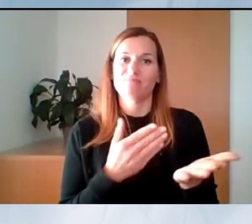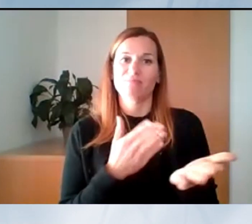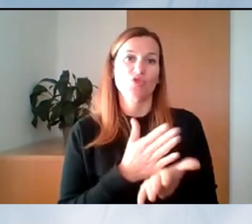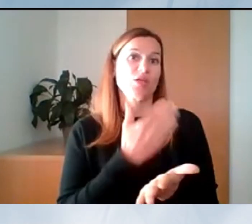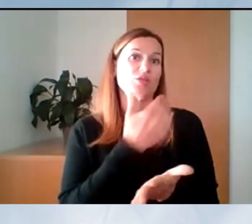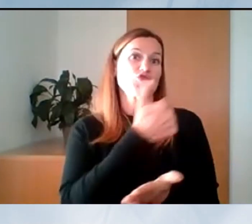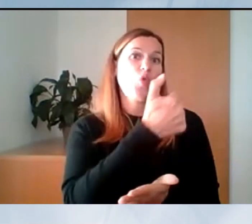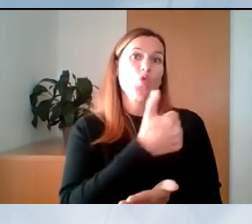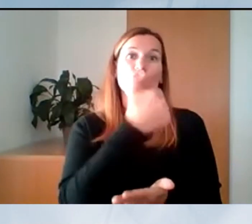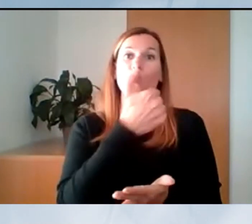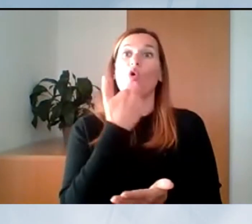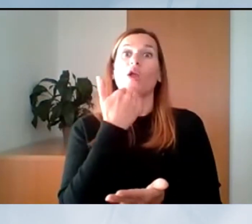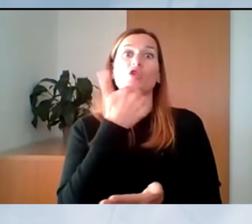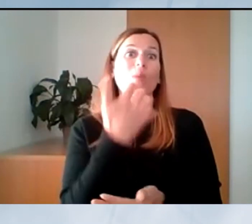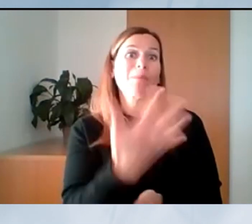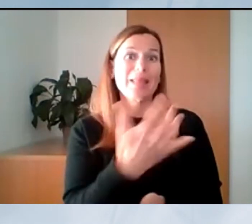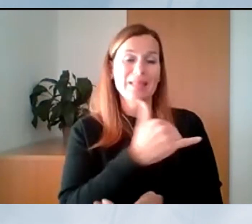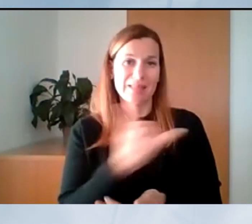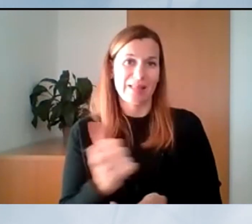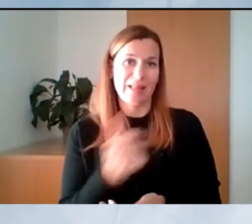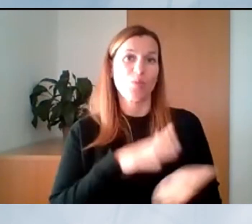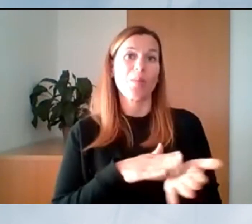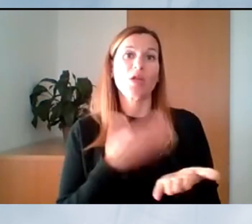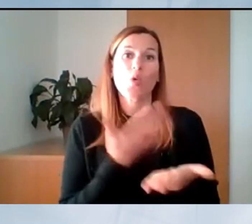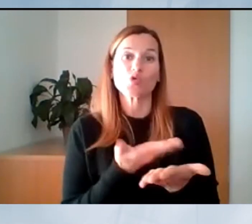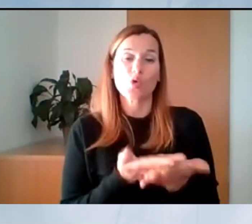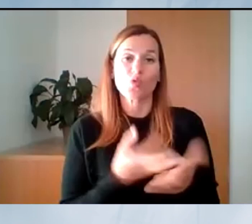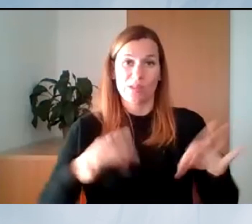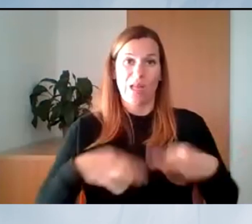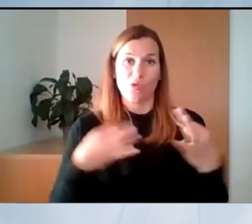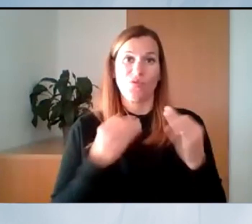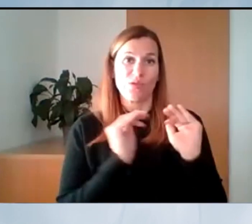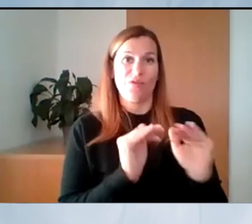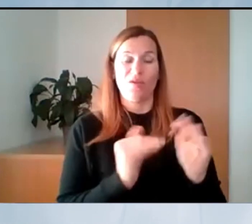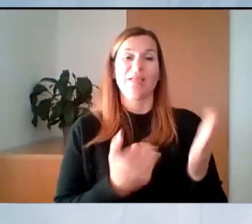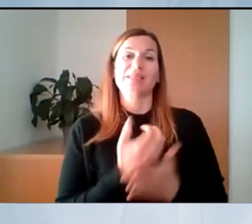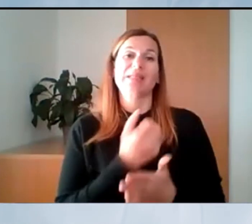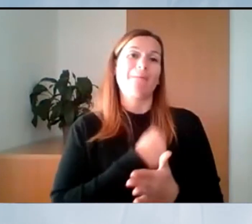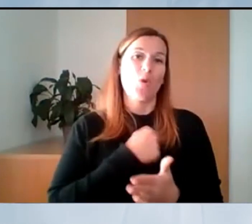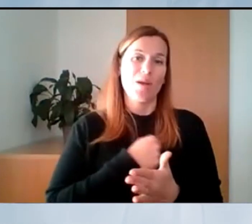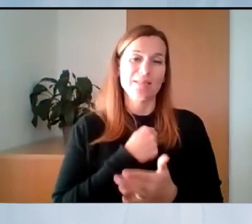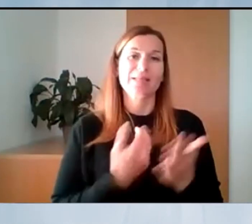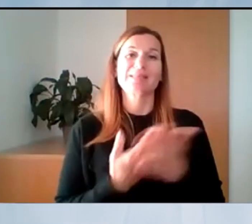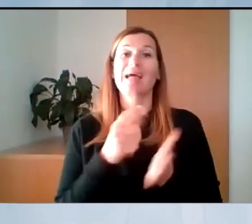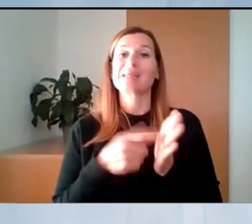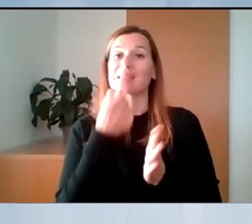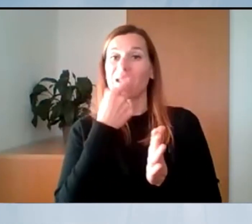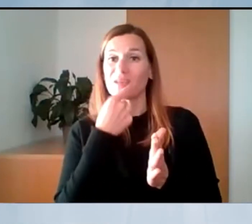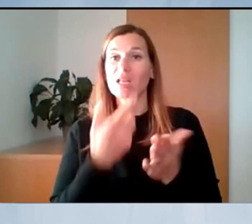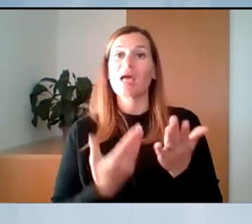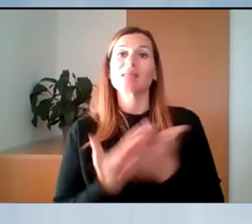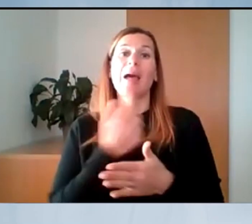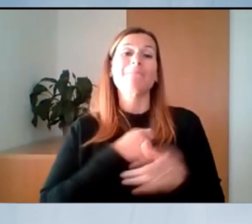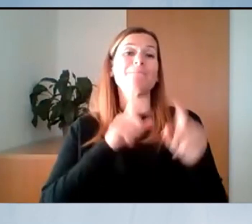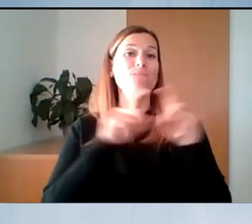že skoraj 150 let, se pravi osnovno zdravstveno zavarovanje za bolezen, za